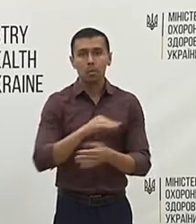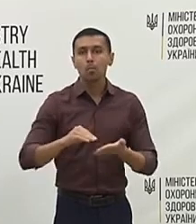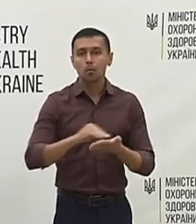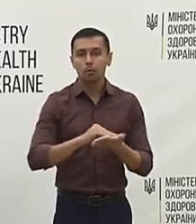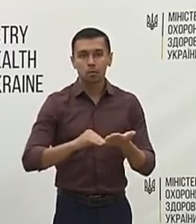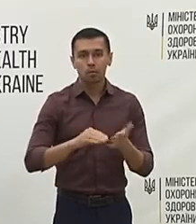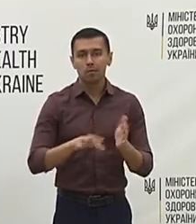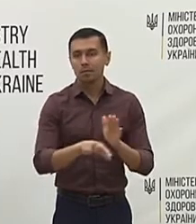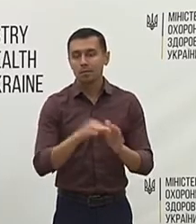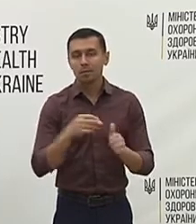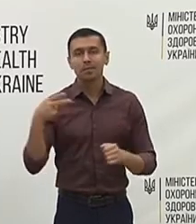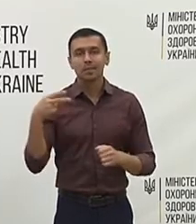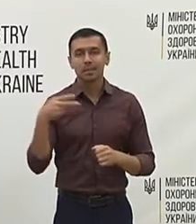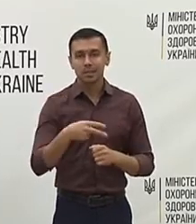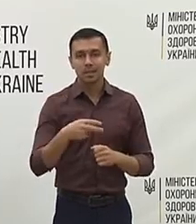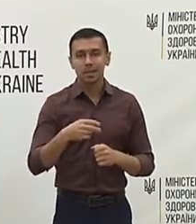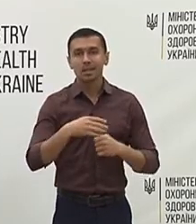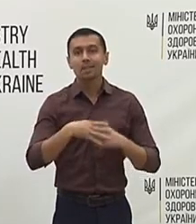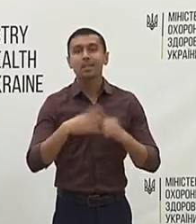повторно відібрано